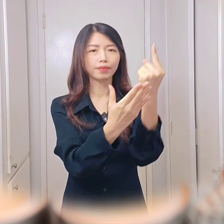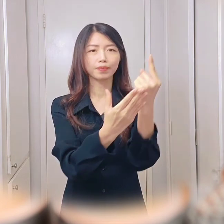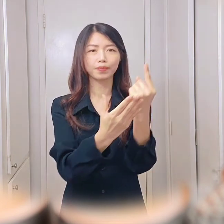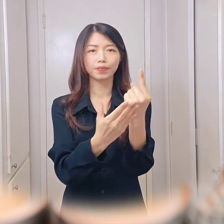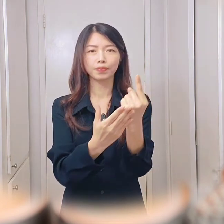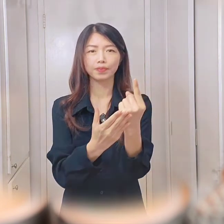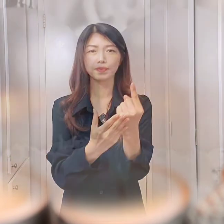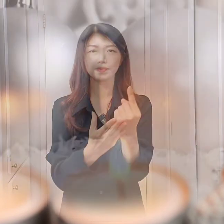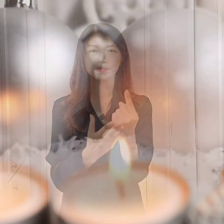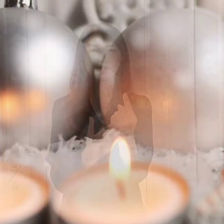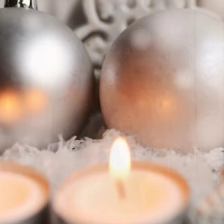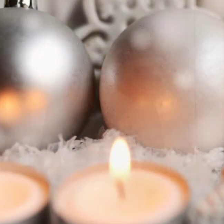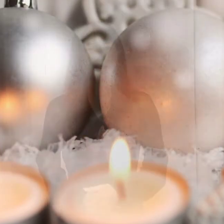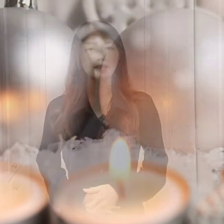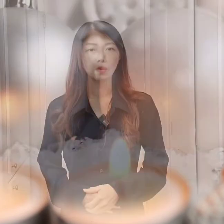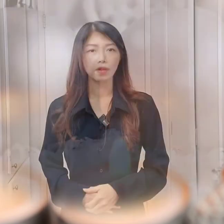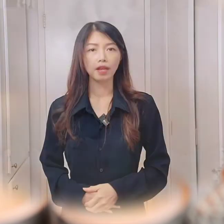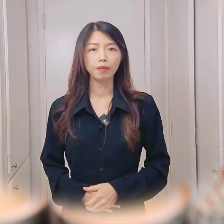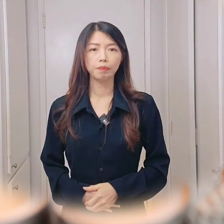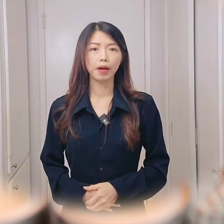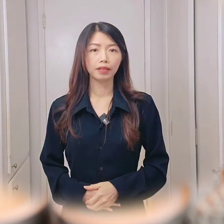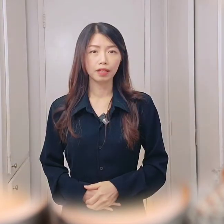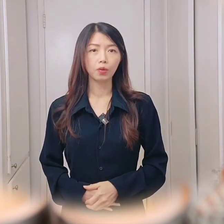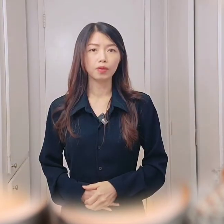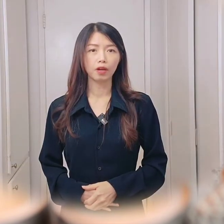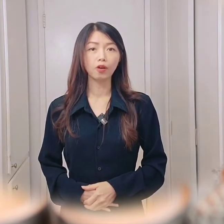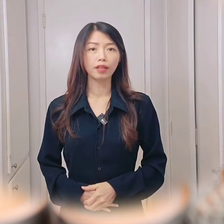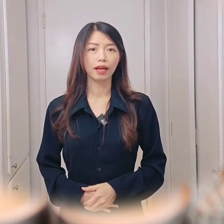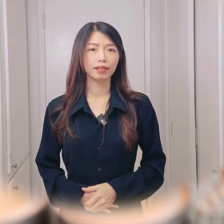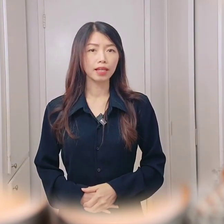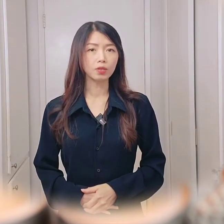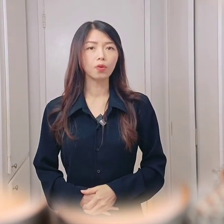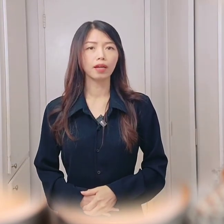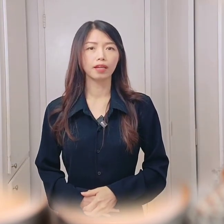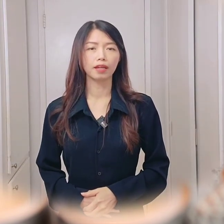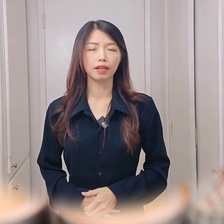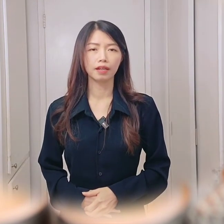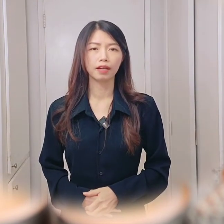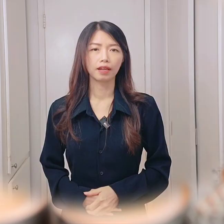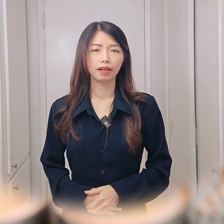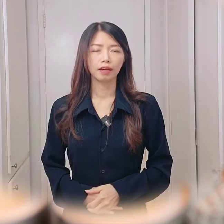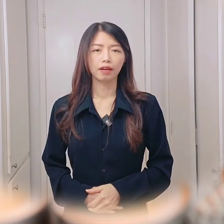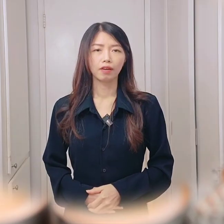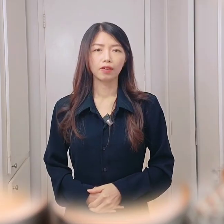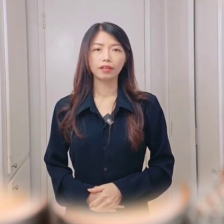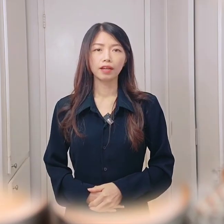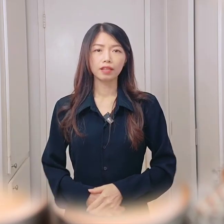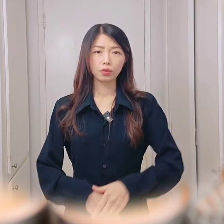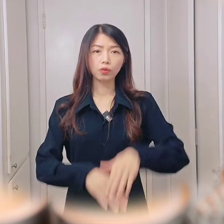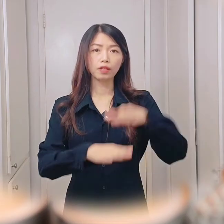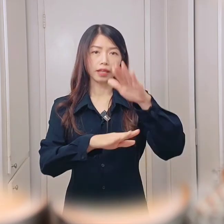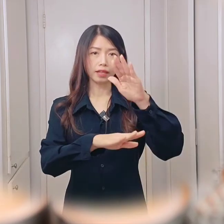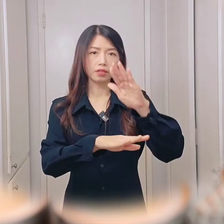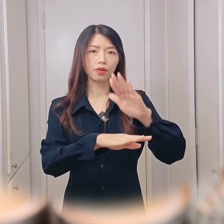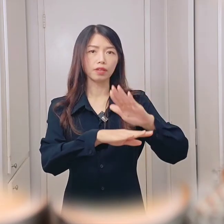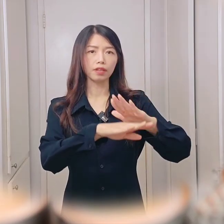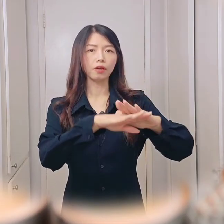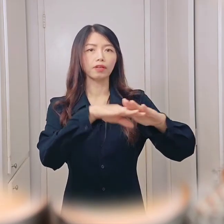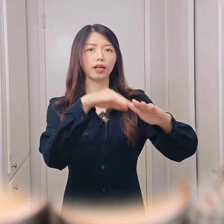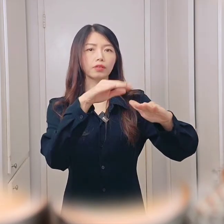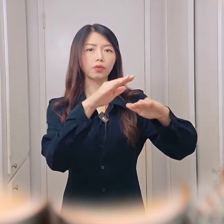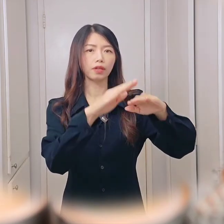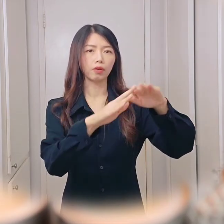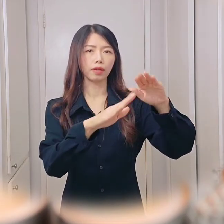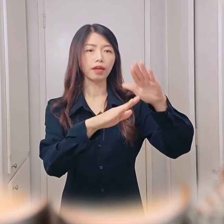내려와. 그 손에 비파 들고서 다 찬송하기를. 일단 손을 나타내는